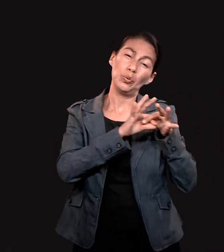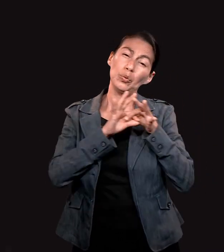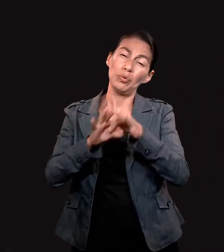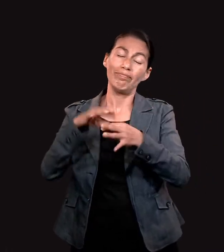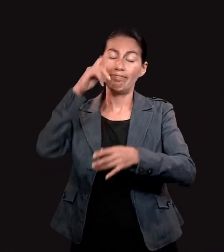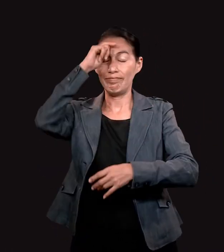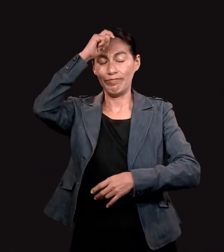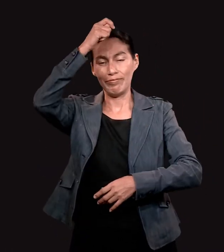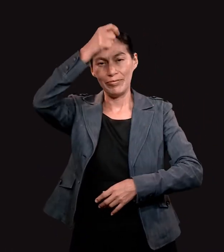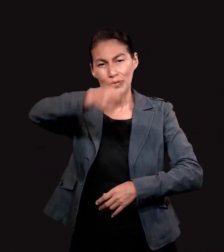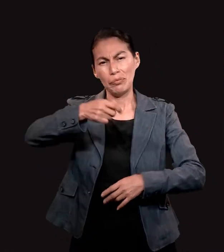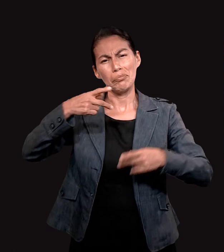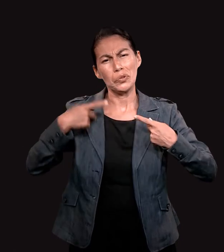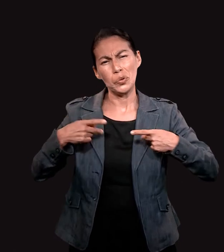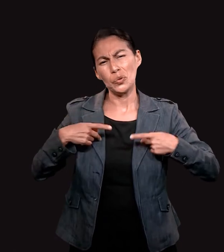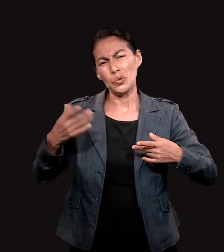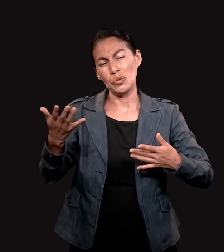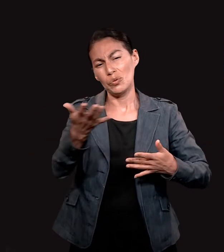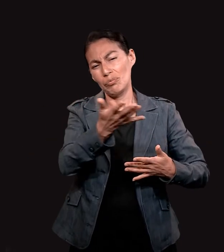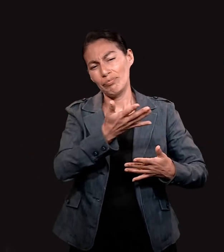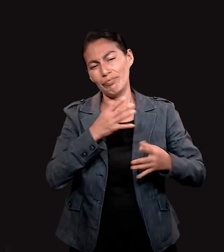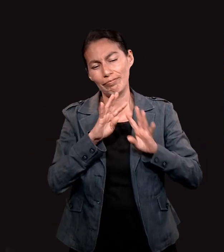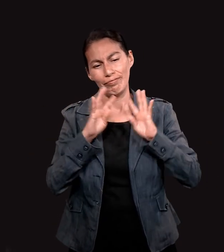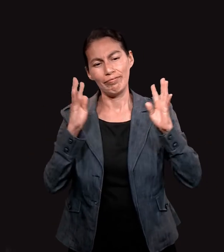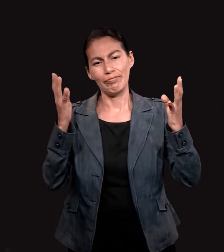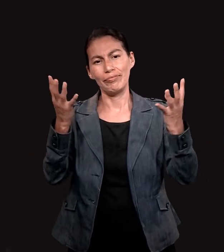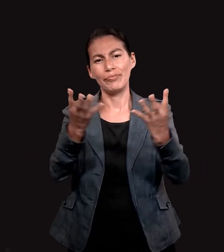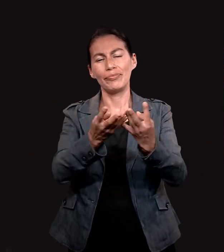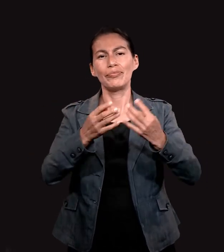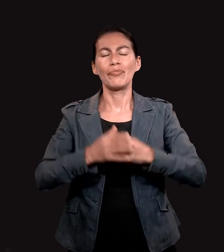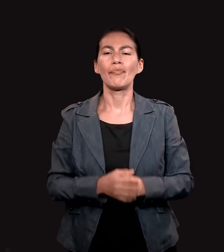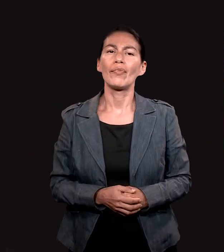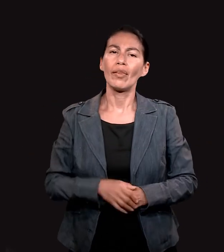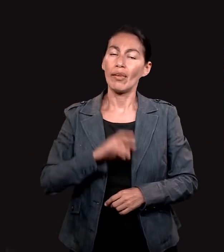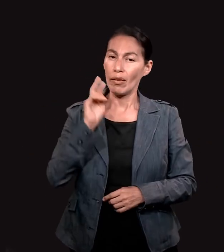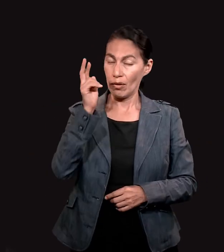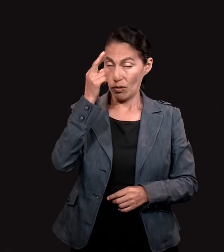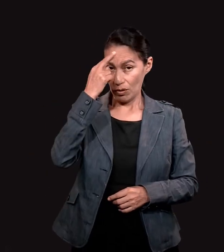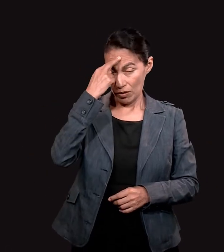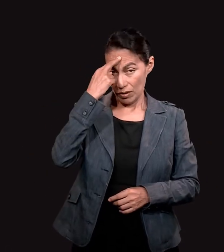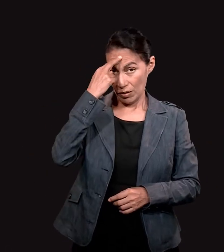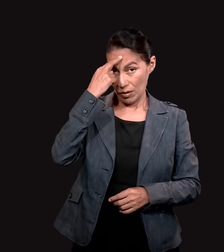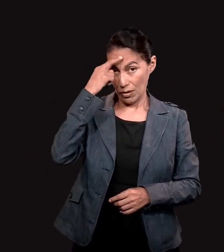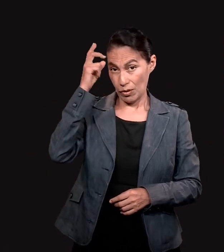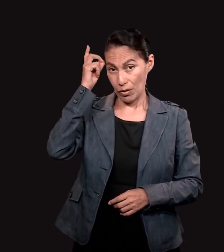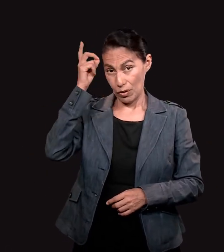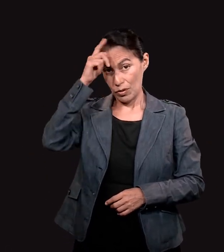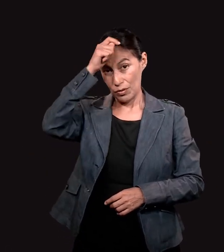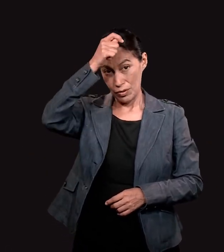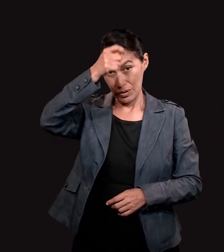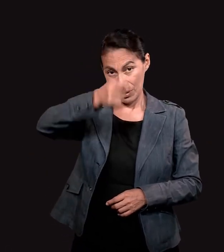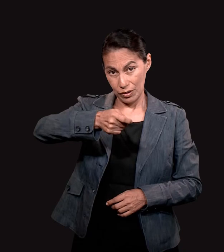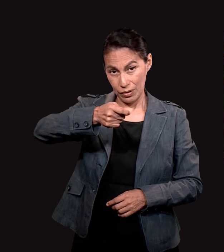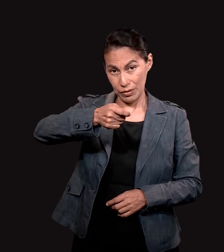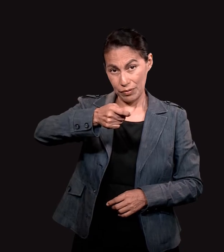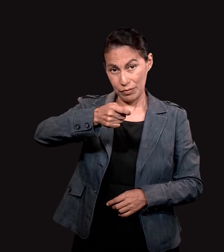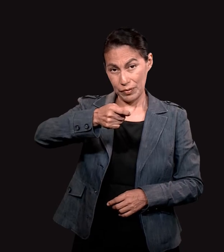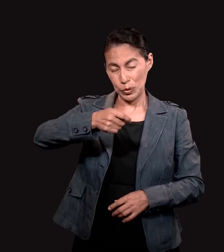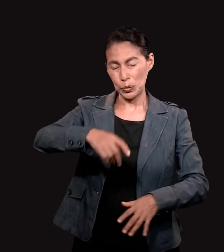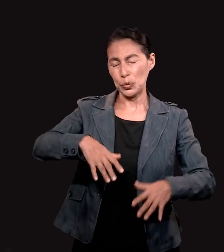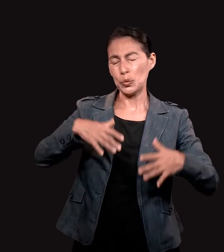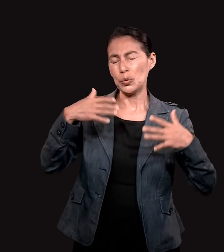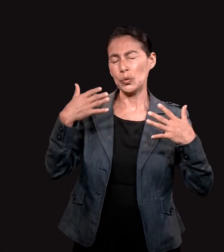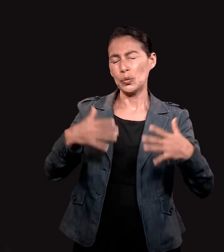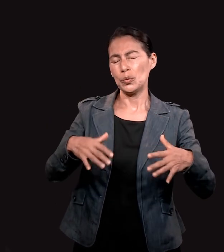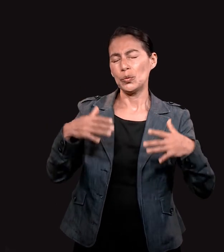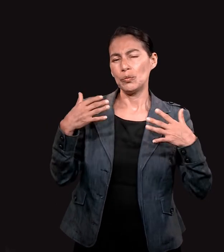seamos una gran bendición a todos aquellos que nos rodeen. Amén. Recuerden que la bendición de Dios es la